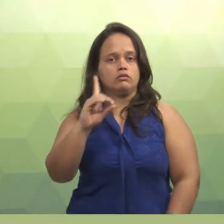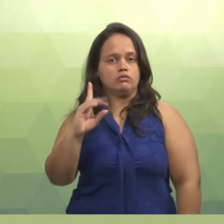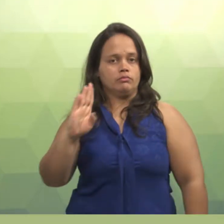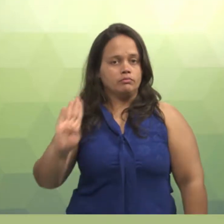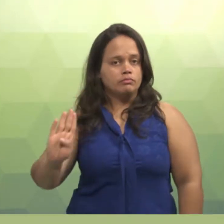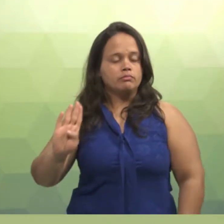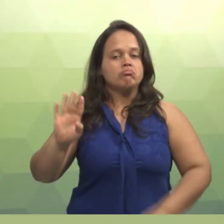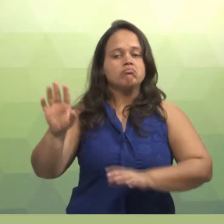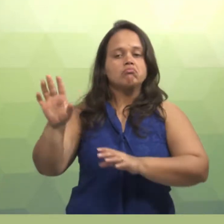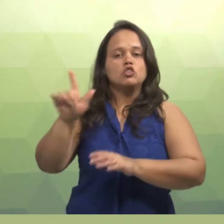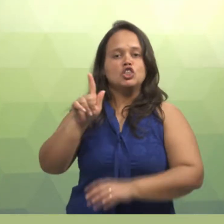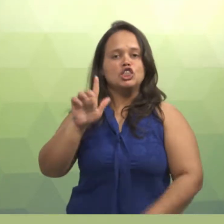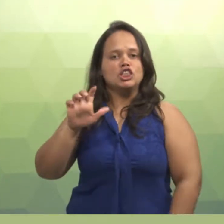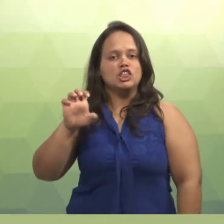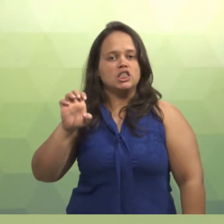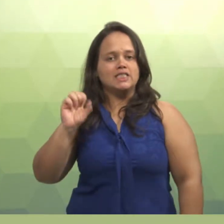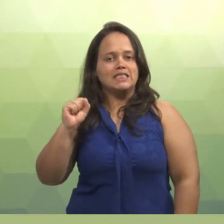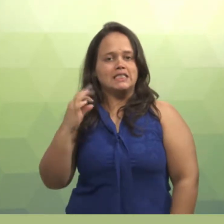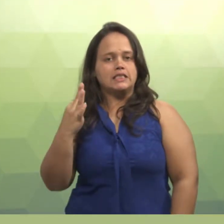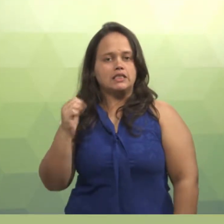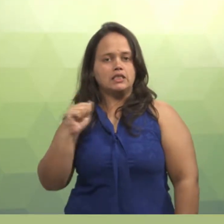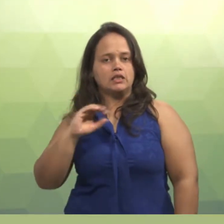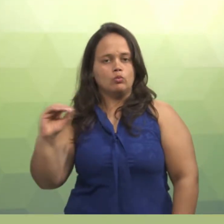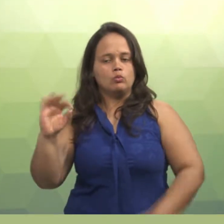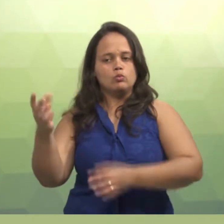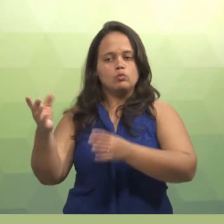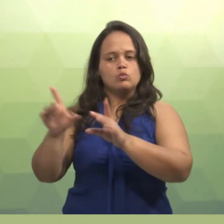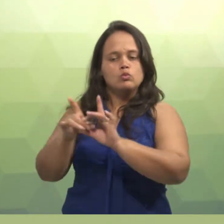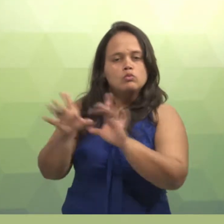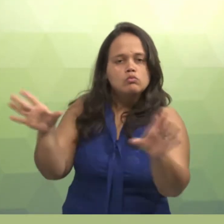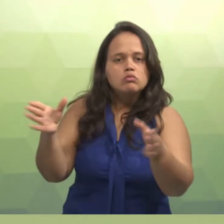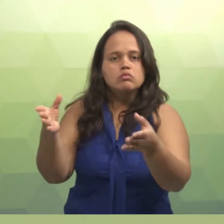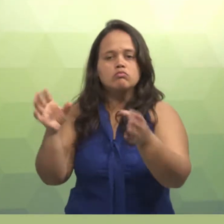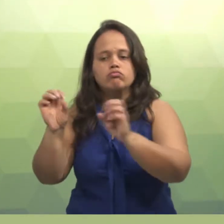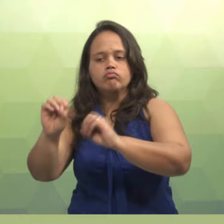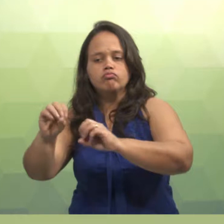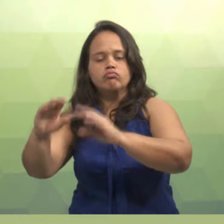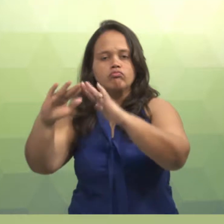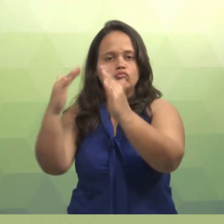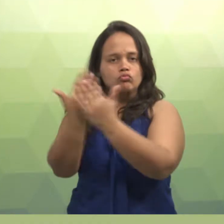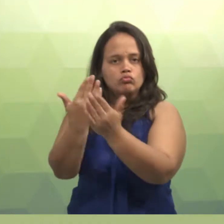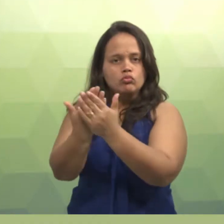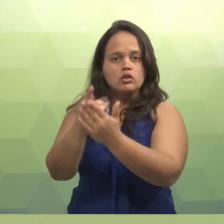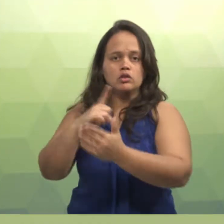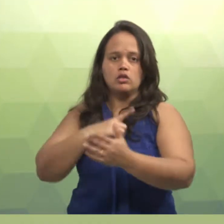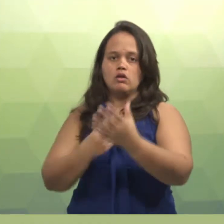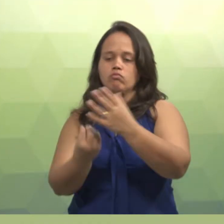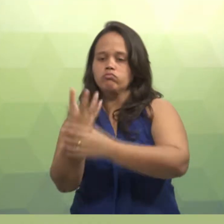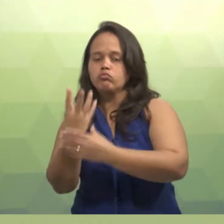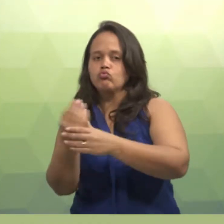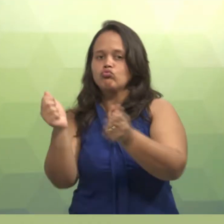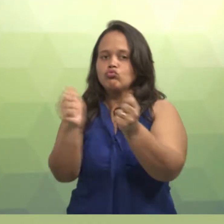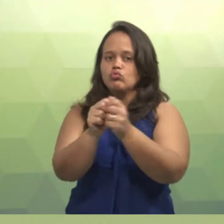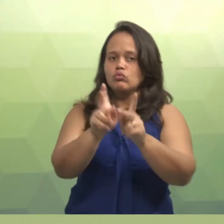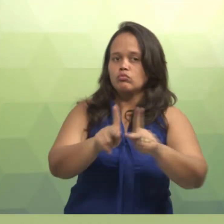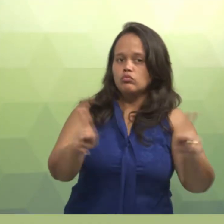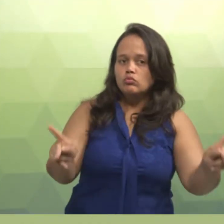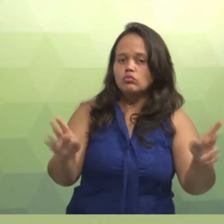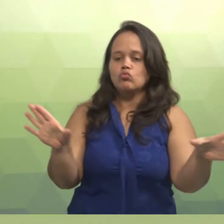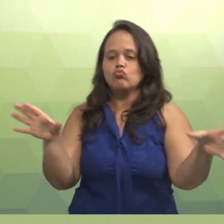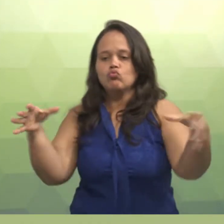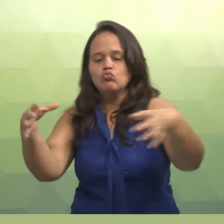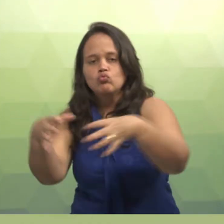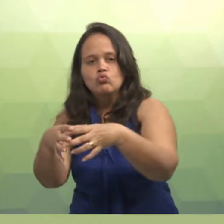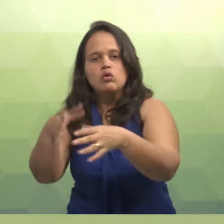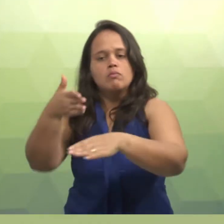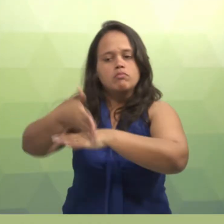públicas deve ser assegurada com base na participação dos docentes em conselhos e no direito de participação da